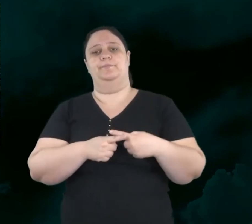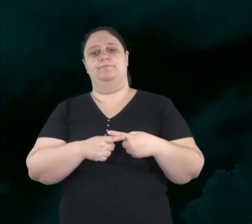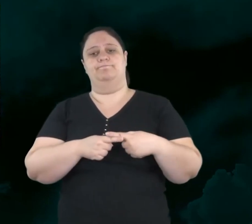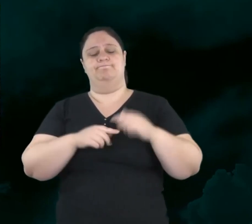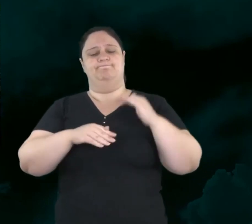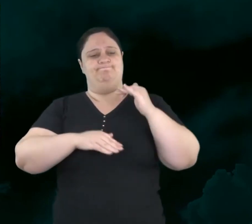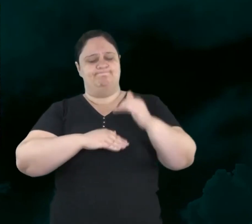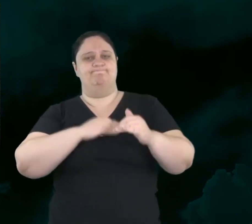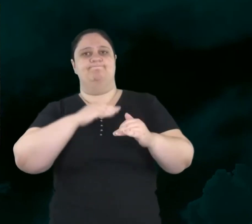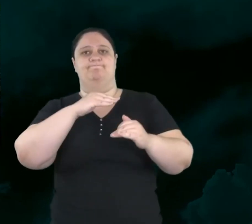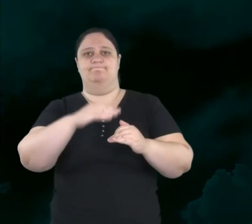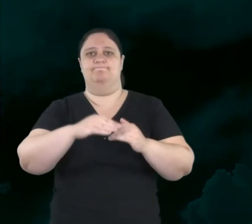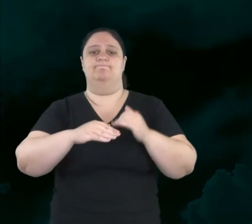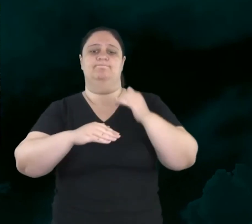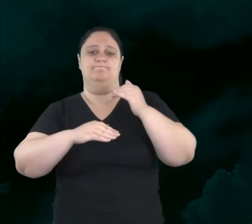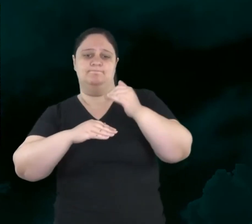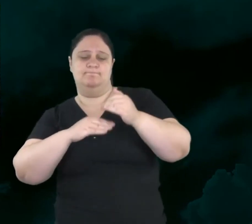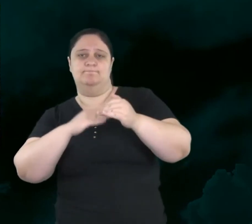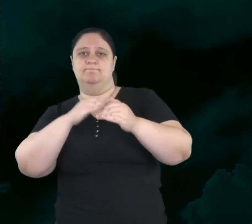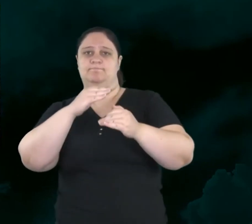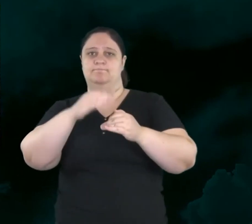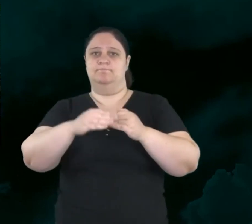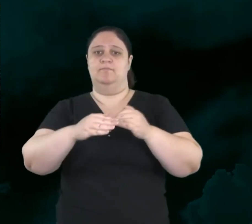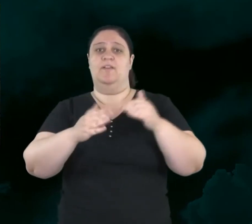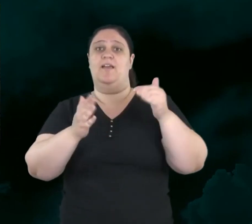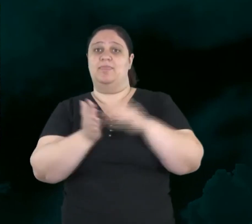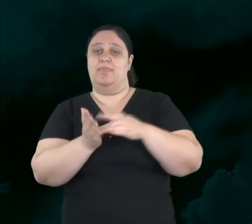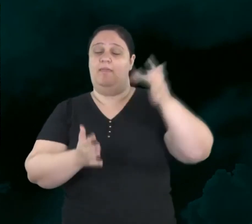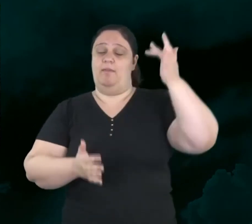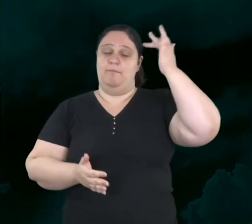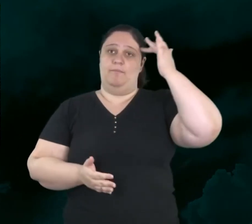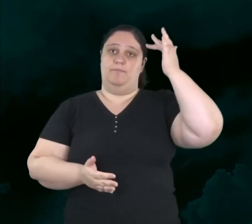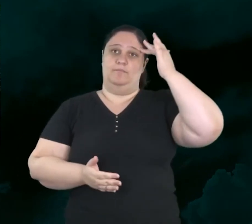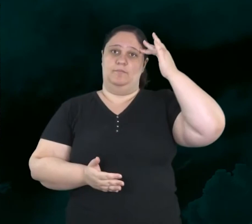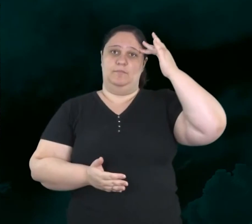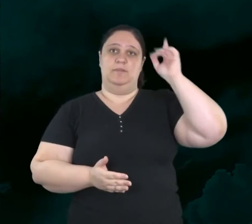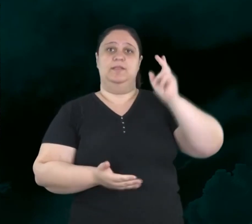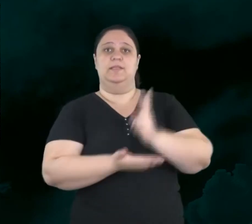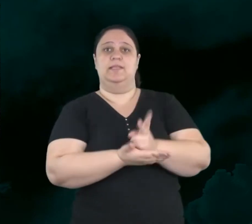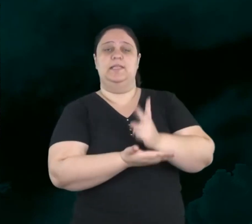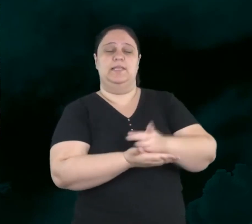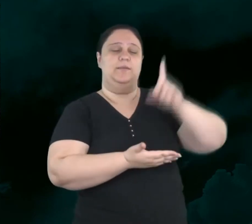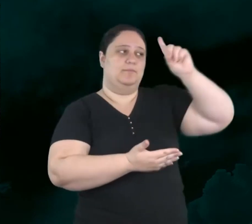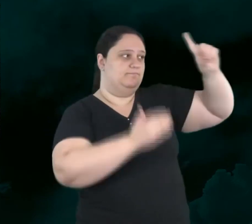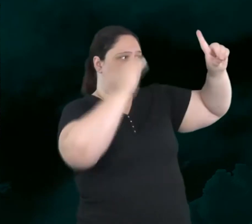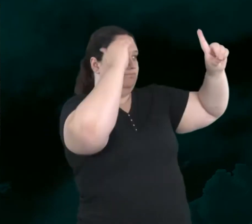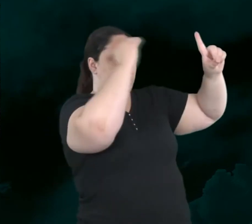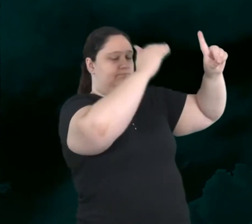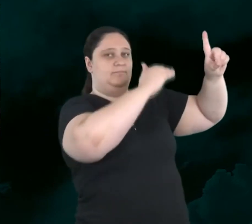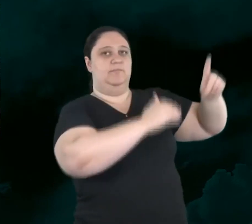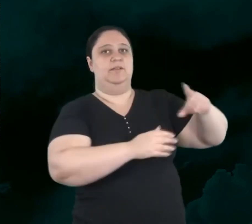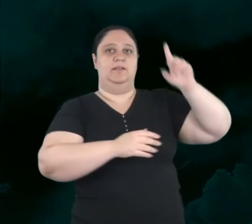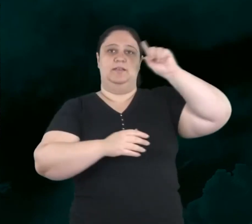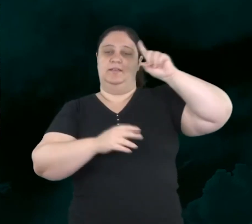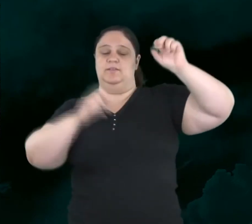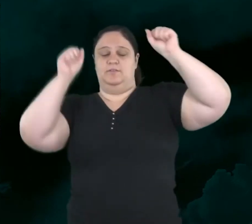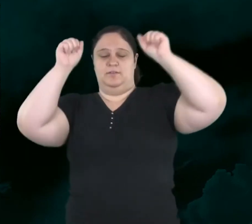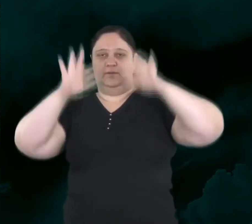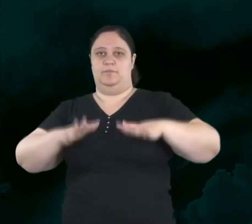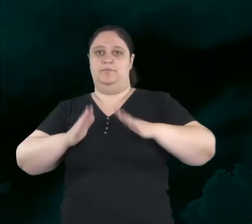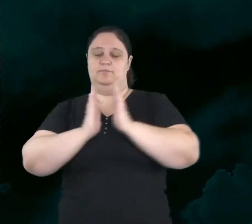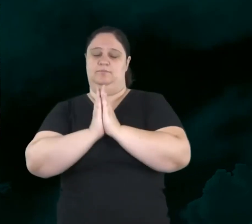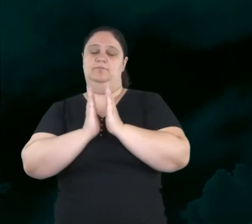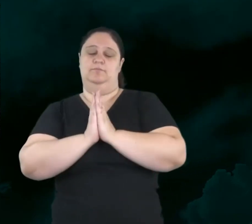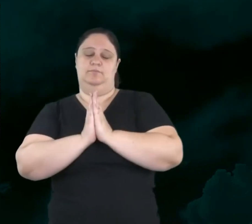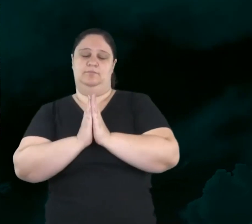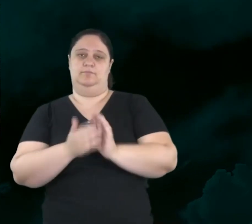crescendo e cada vez mais atendendo à necessidade de Deus. Deus abençoe todos vocês. Vou fazer uma oração abençoando